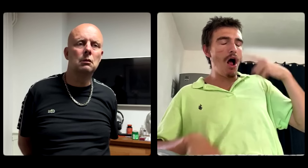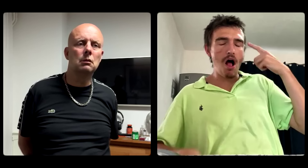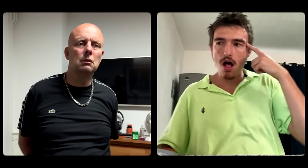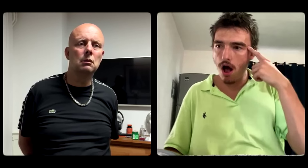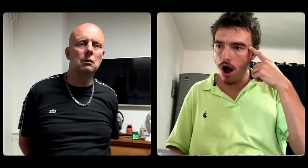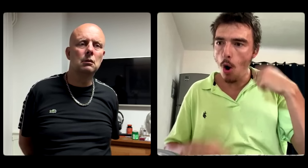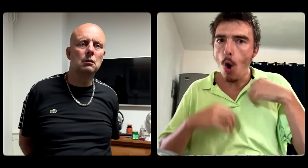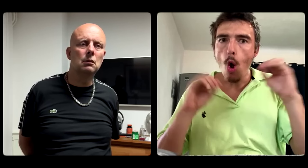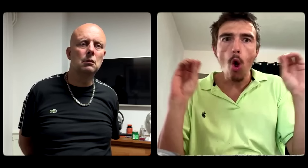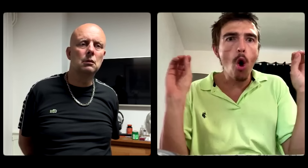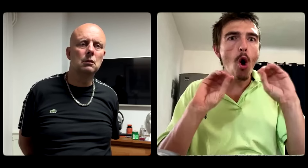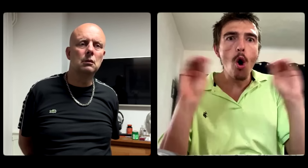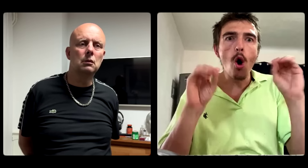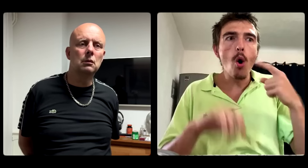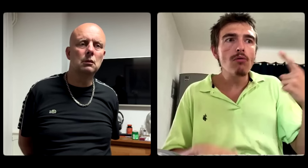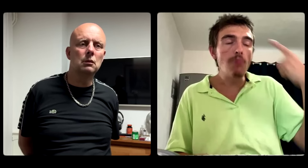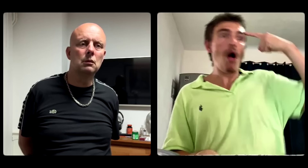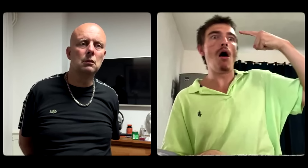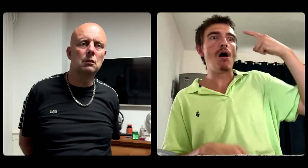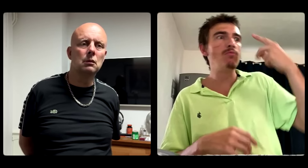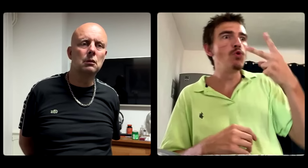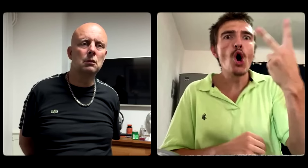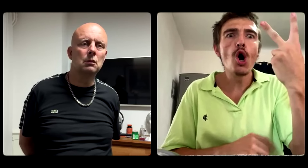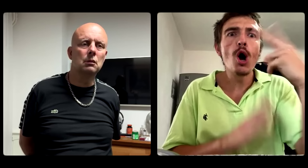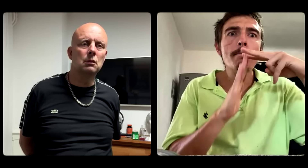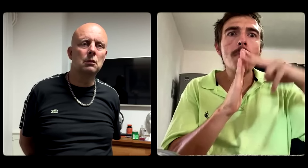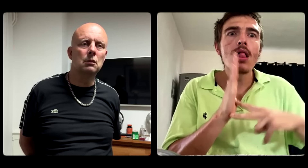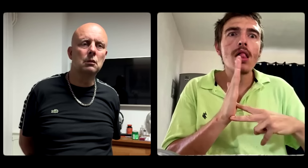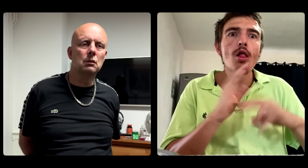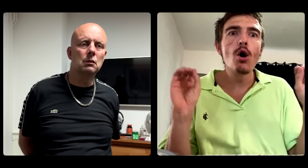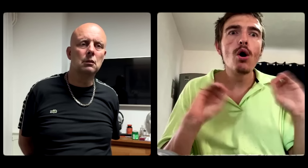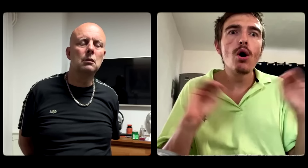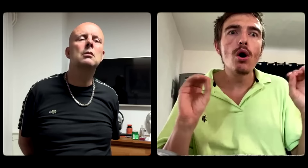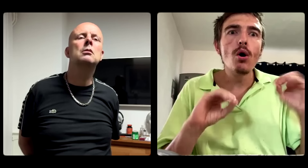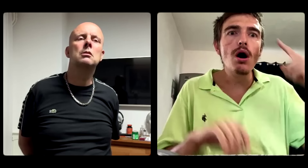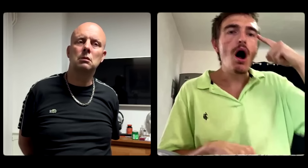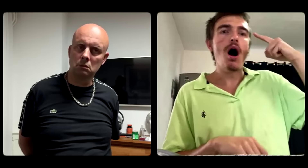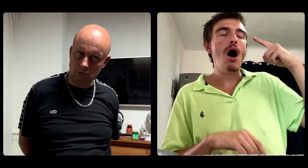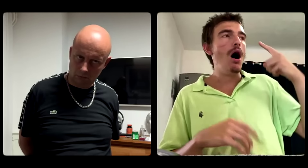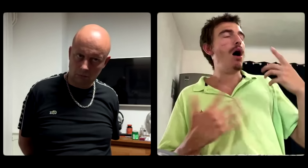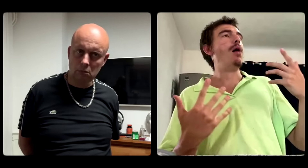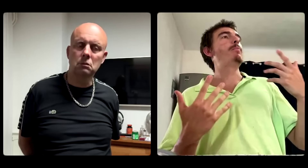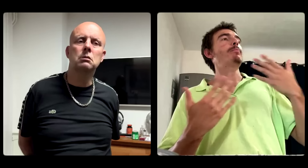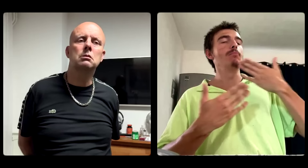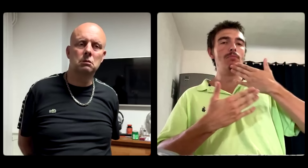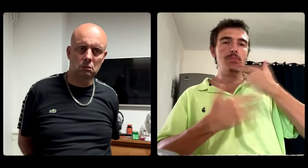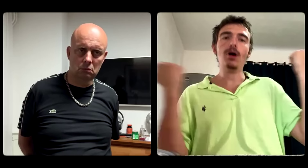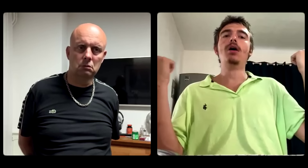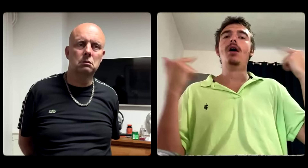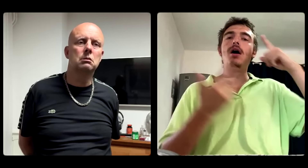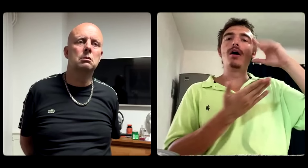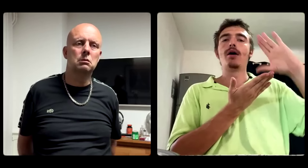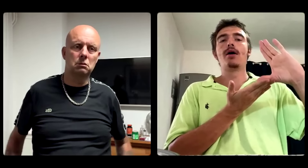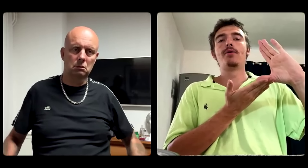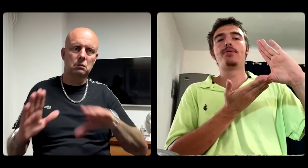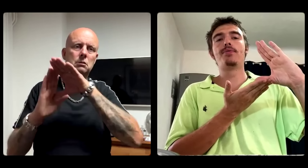Oké, maar het is niet alsof ik gek heb gedaan met een of andere gigolo, dus... Oké, dat is echt iets heel anders.